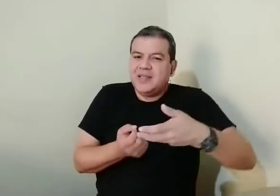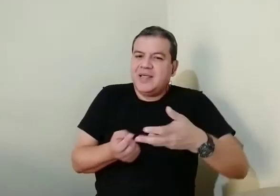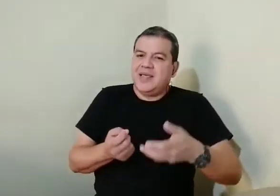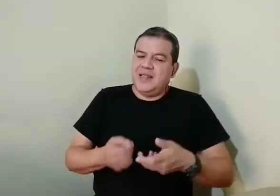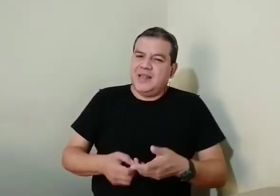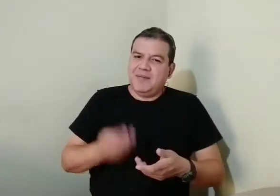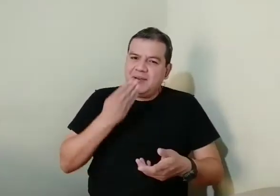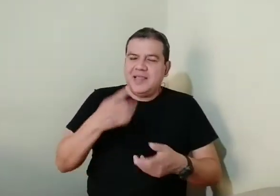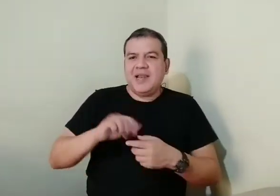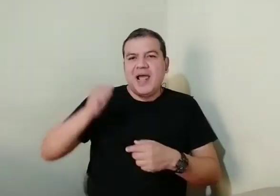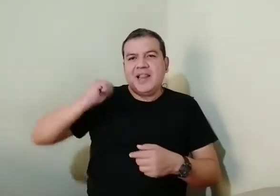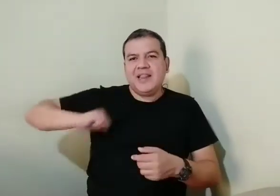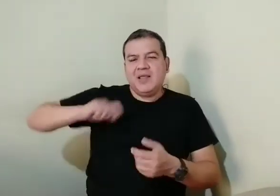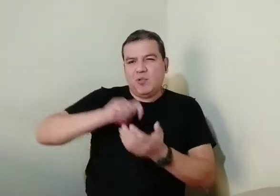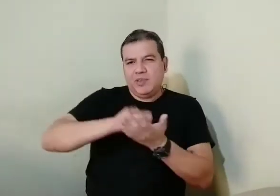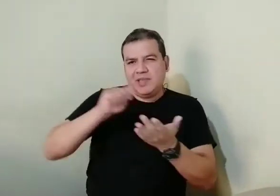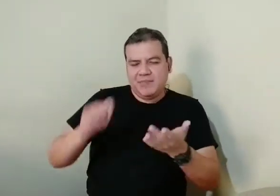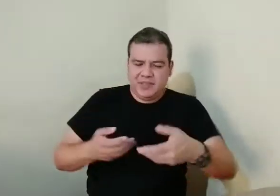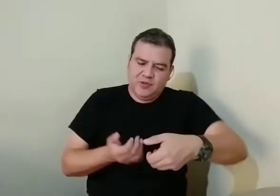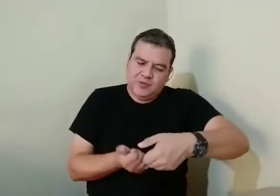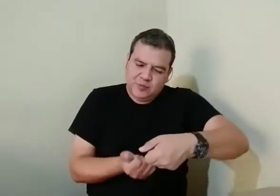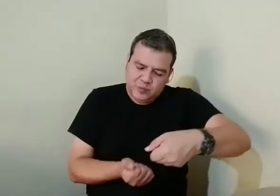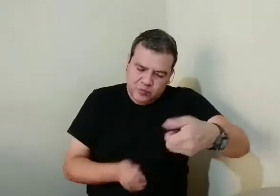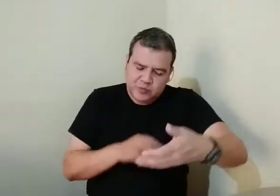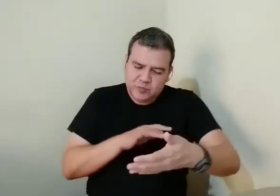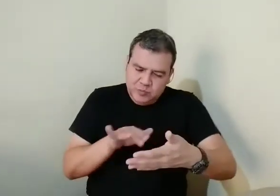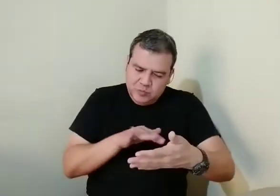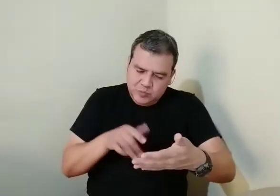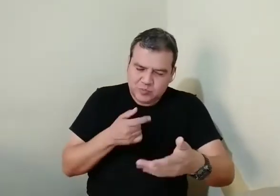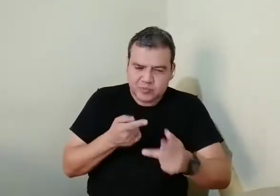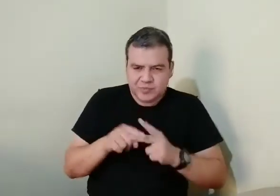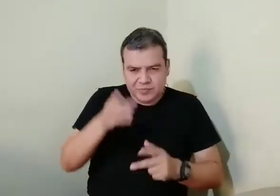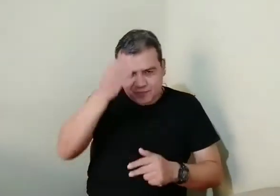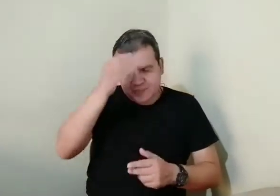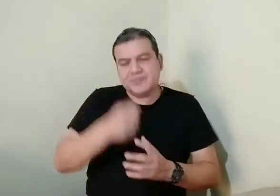a todas las gentes, página 49 y 50.